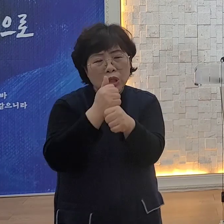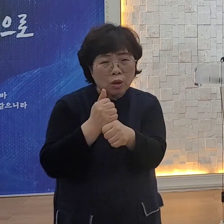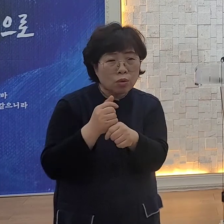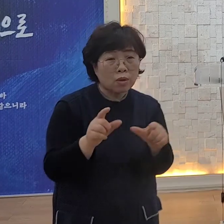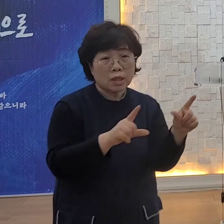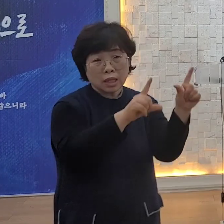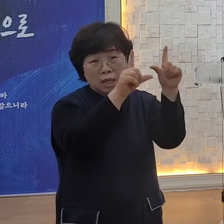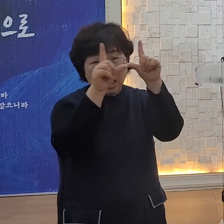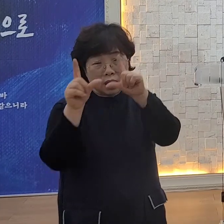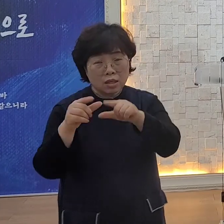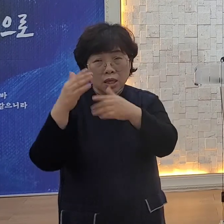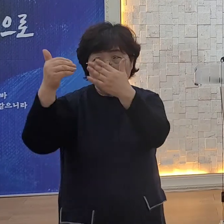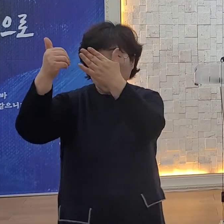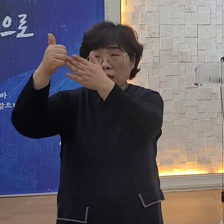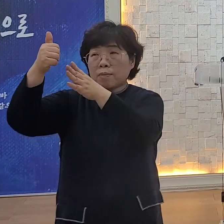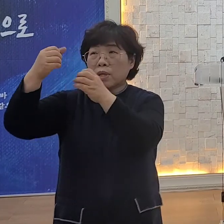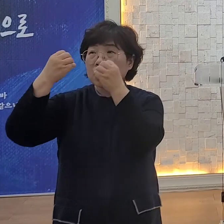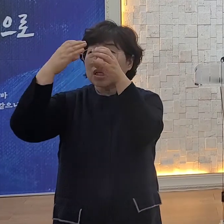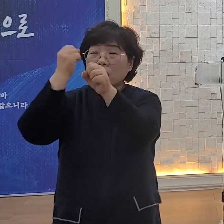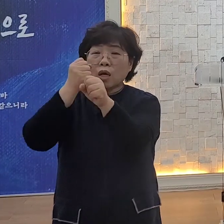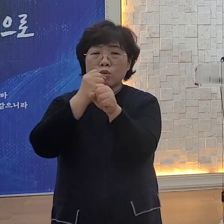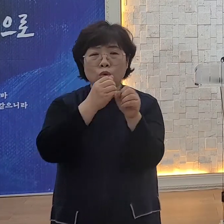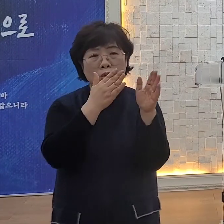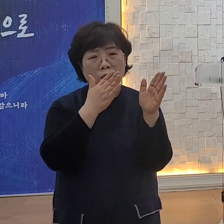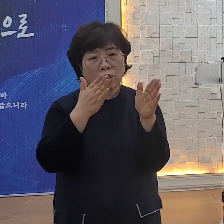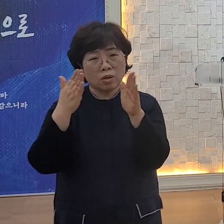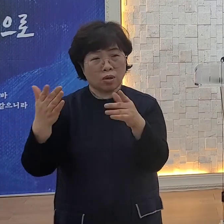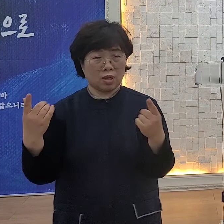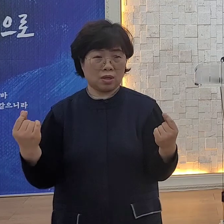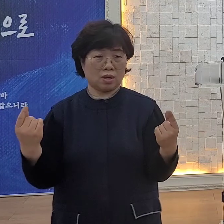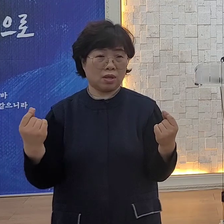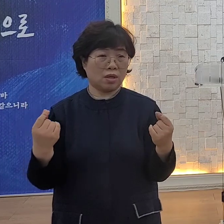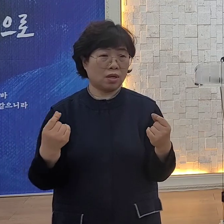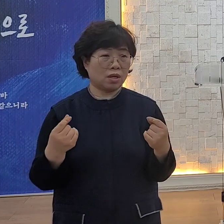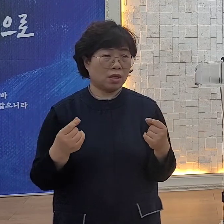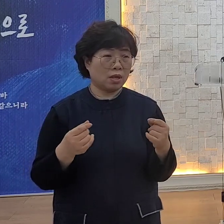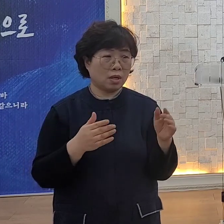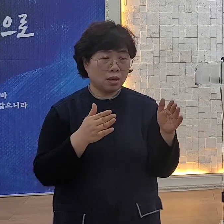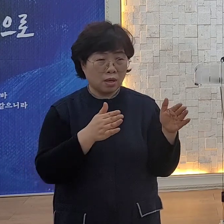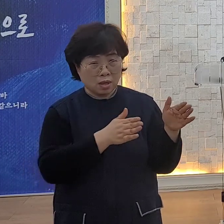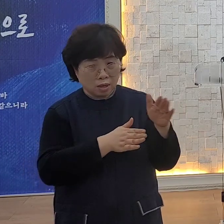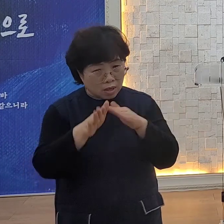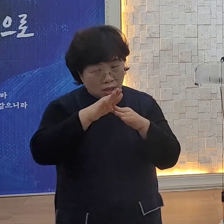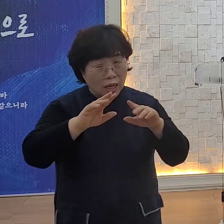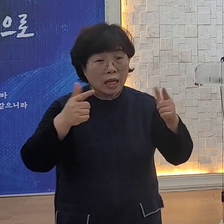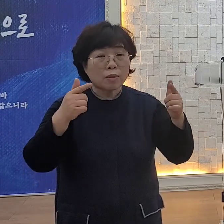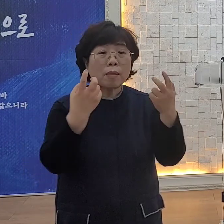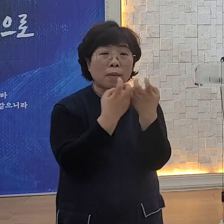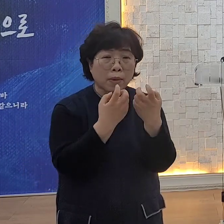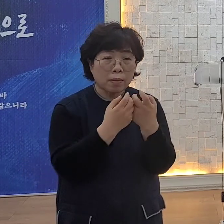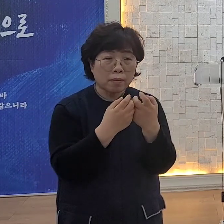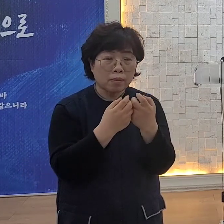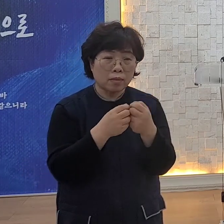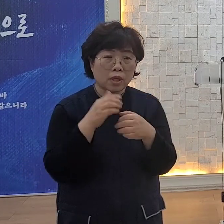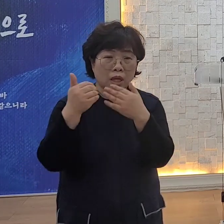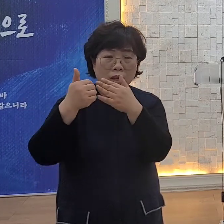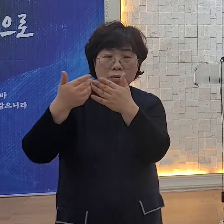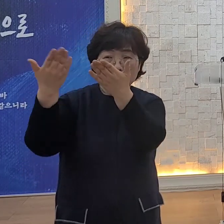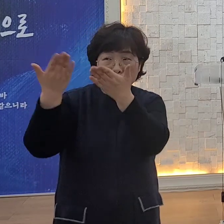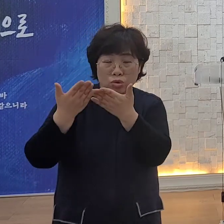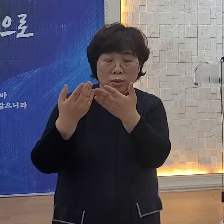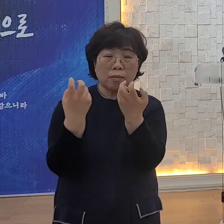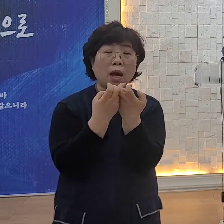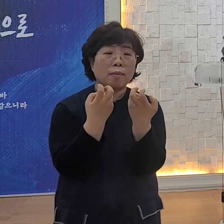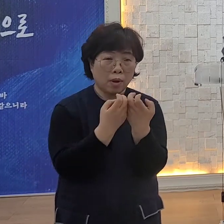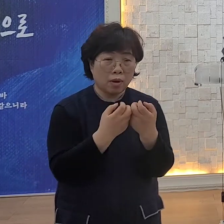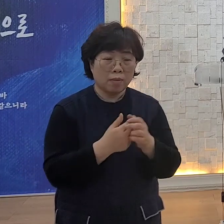것이, 그게 하나님의 창조 질서다. 그게 순리다. 그게 매뉴얼이다. 이걸 말하는